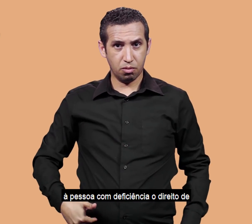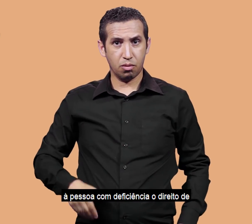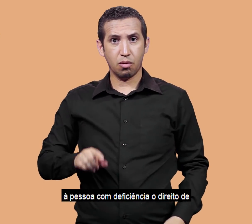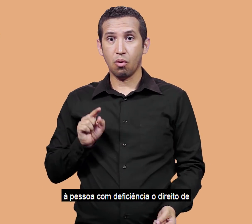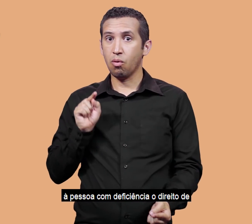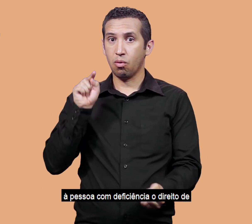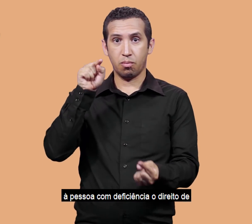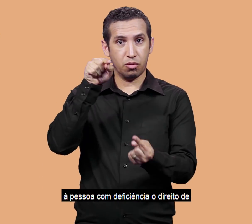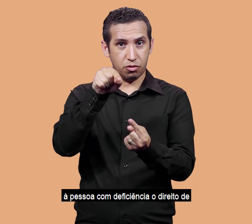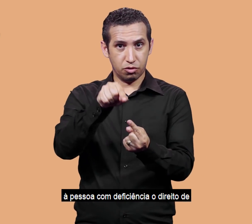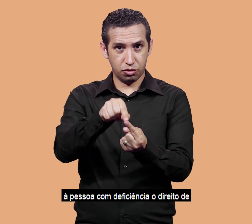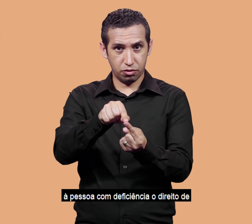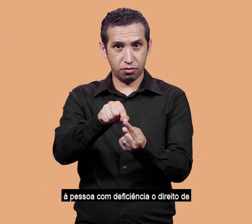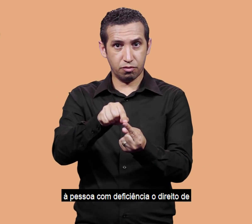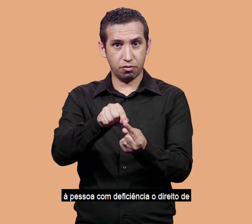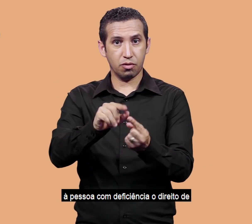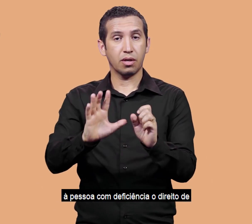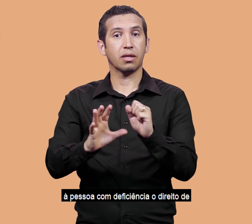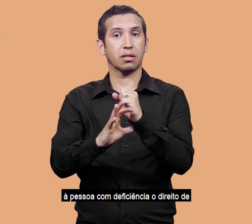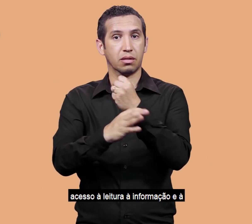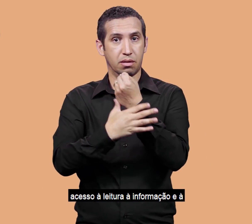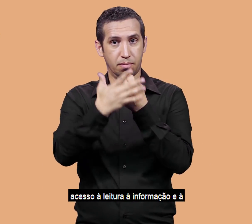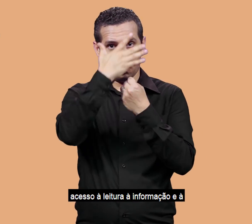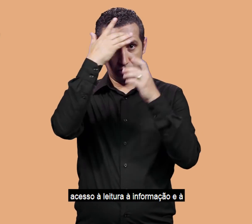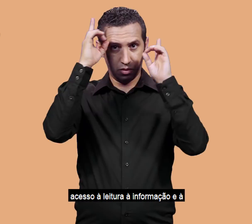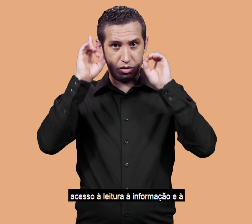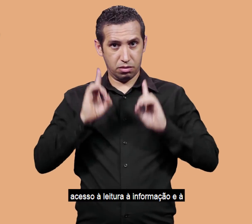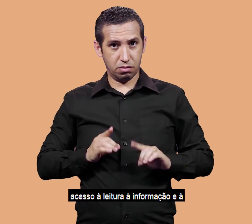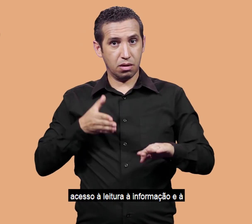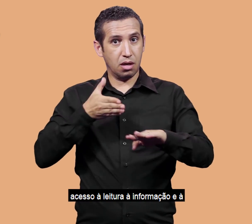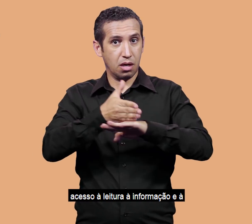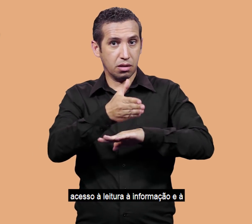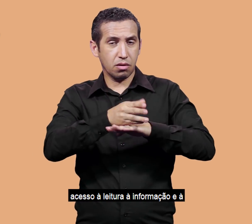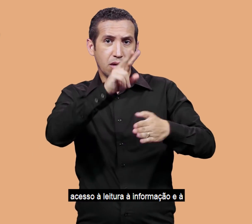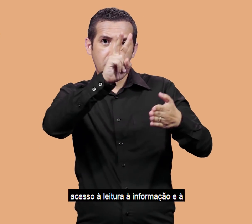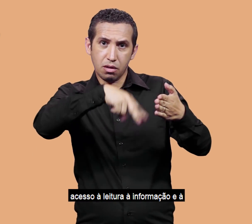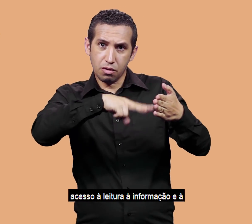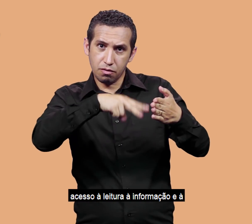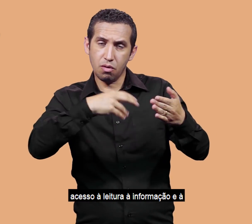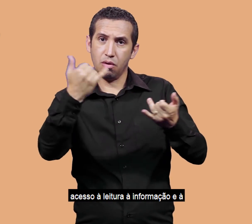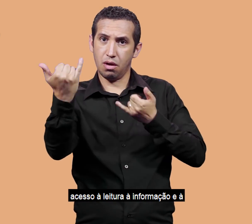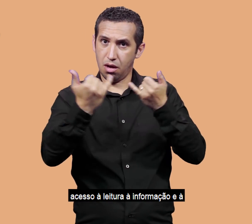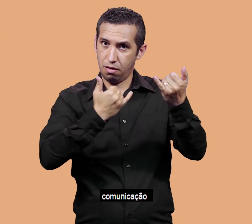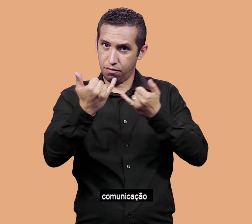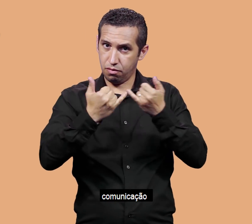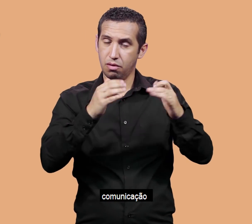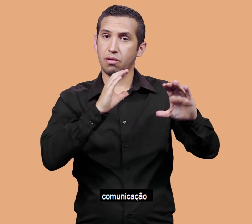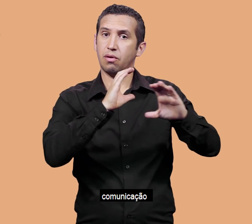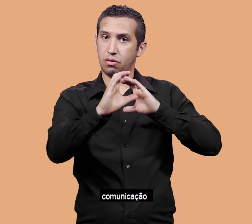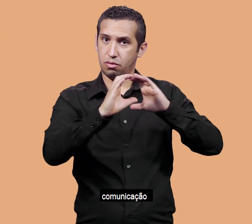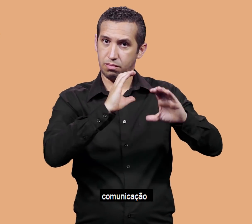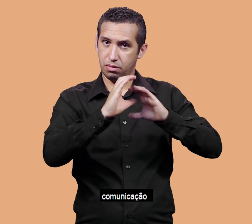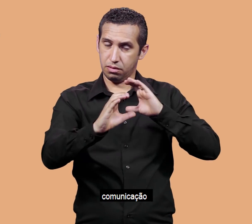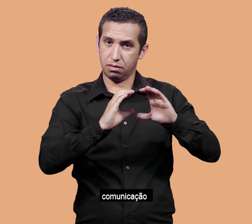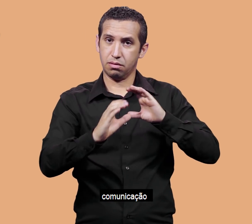à pessoa com deficiência o direito de acesso à leitura à informação e à comunicação